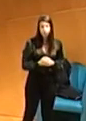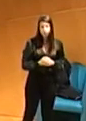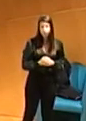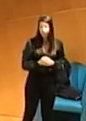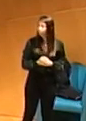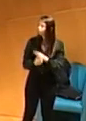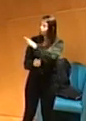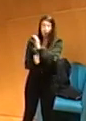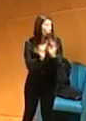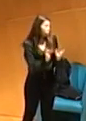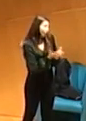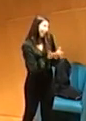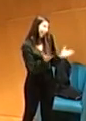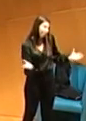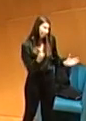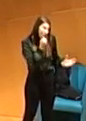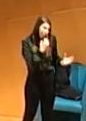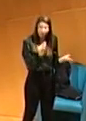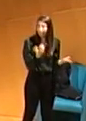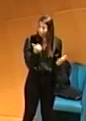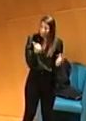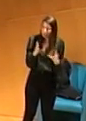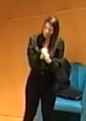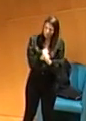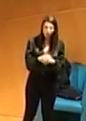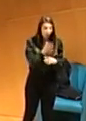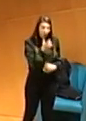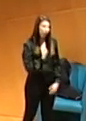Voilà, c'est ça. C'est bien résumé. On ne peut pas rester tout seul.